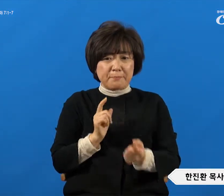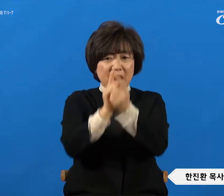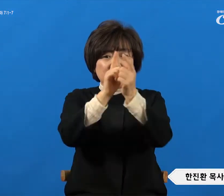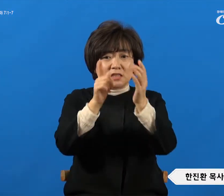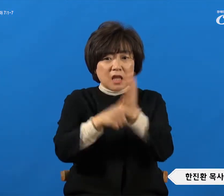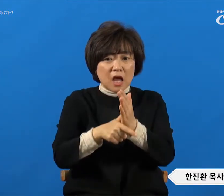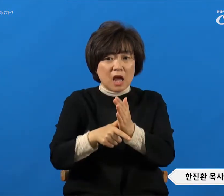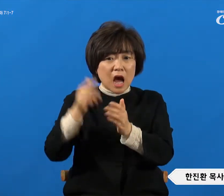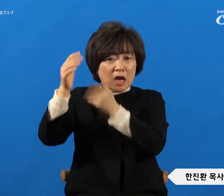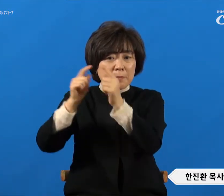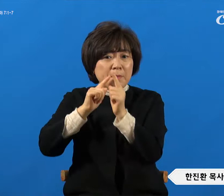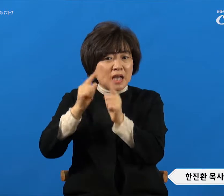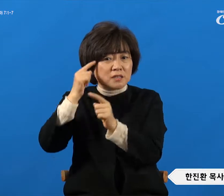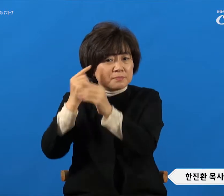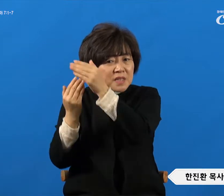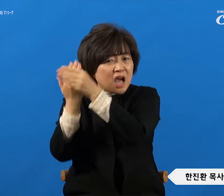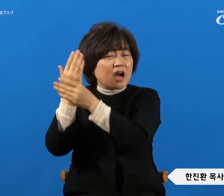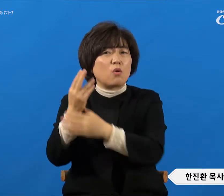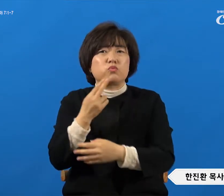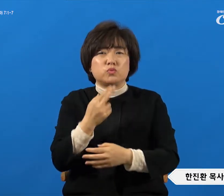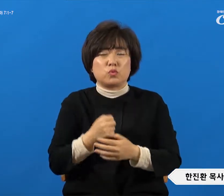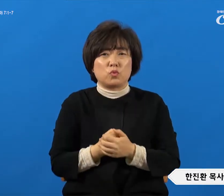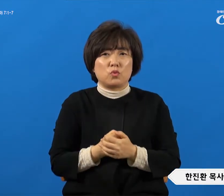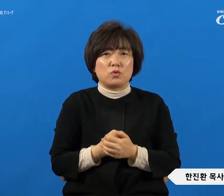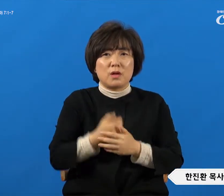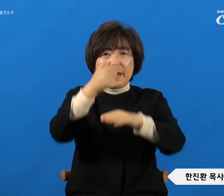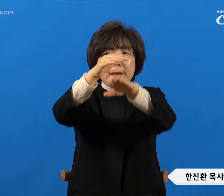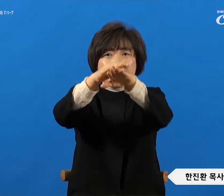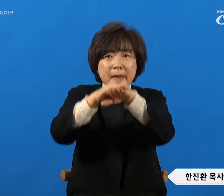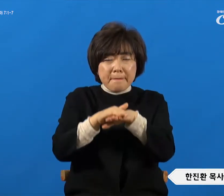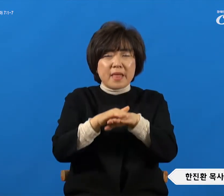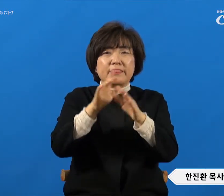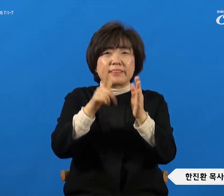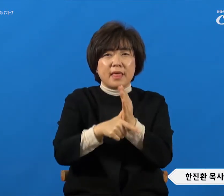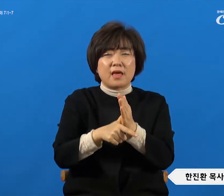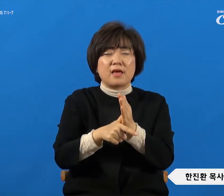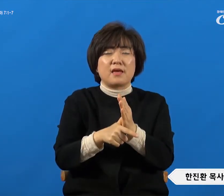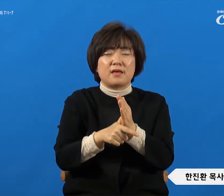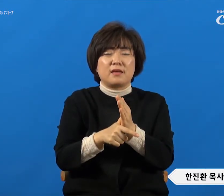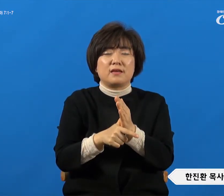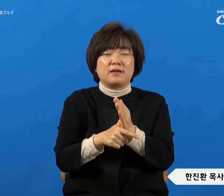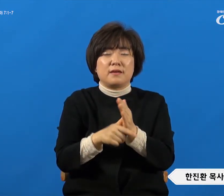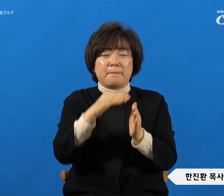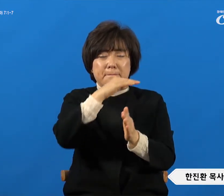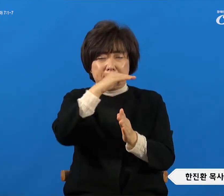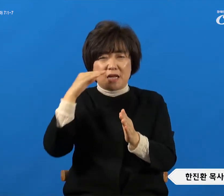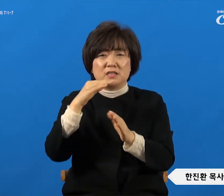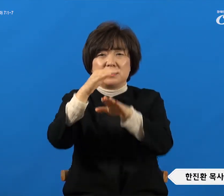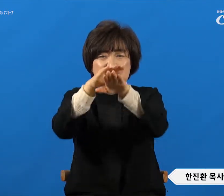없습니다. 여러분, 주일마다 제대로 된 예배를 드릴 수 있기를 바랍니다.